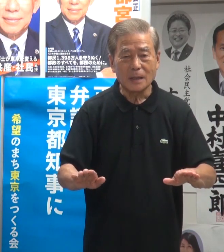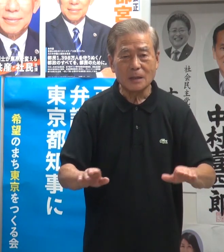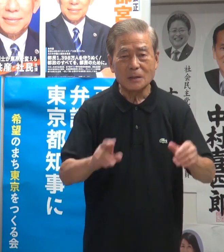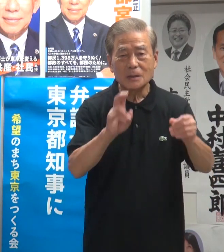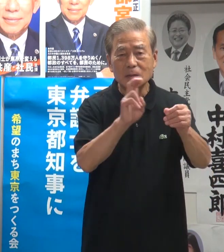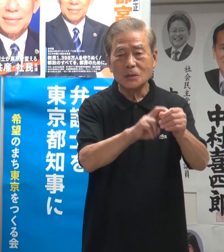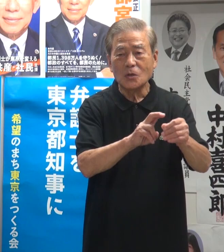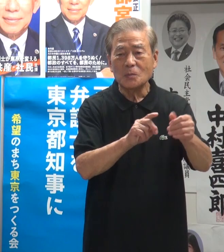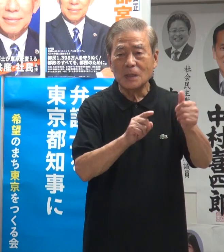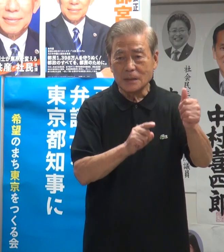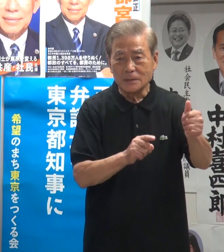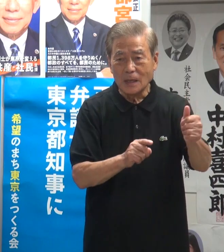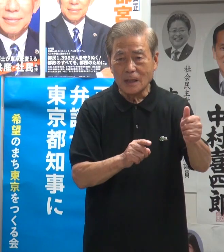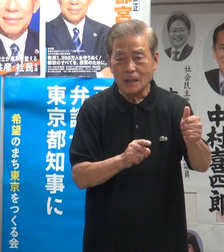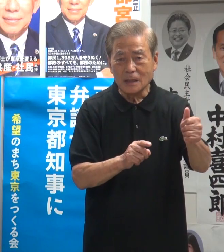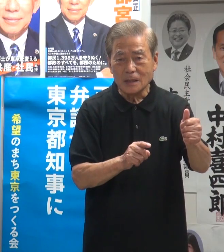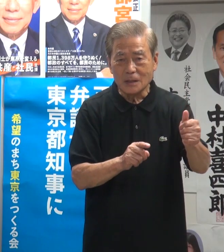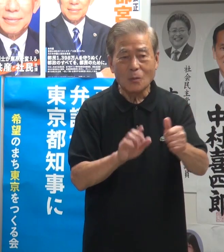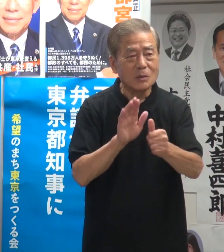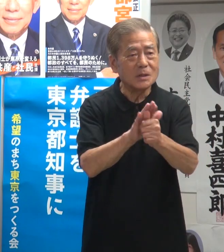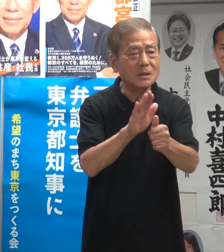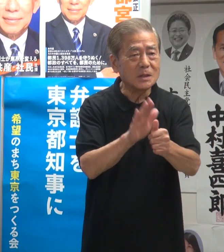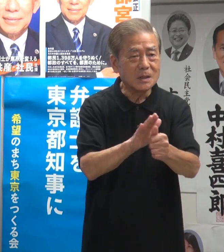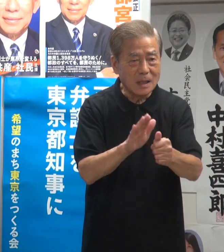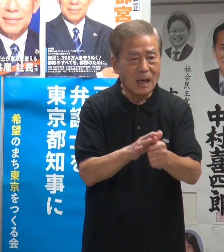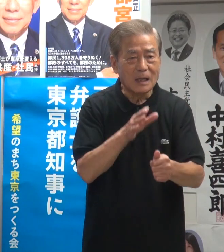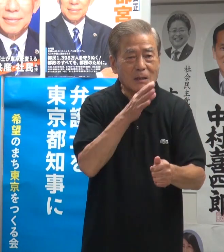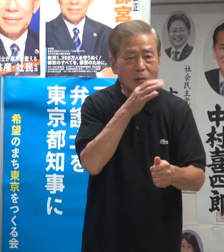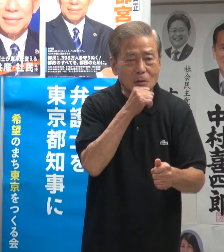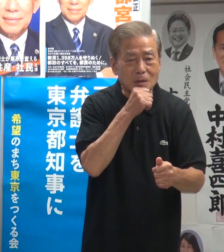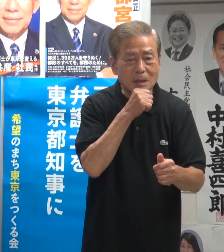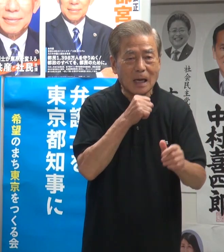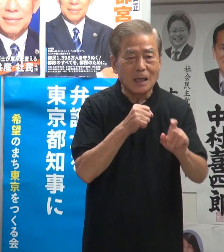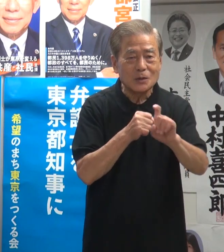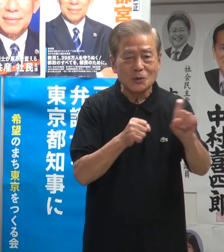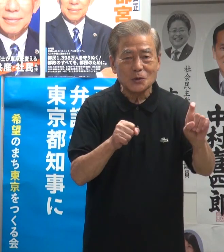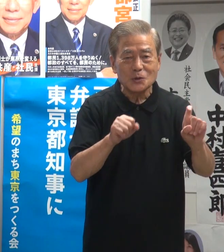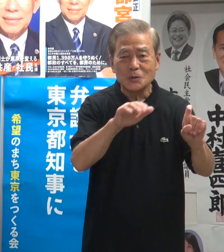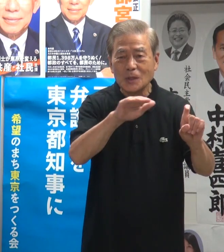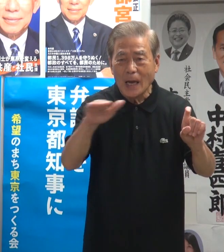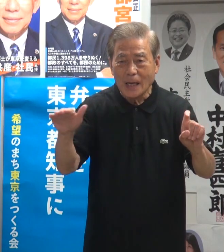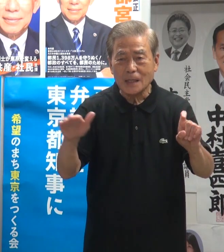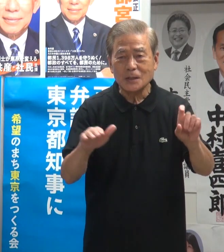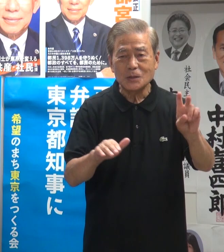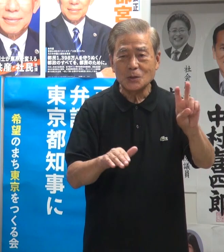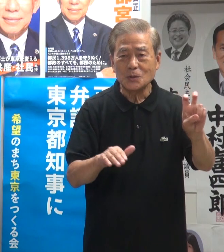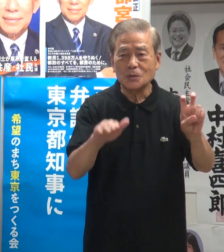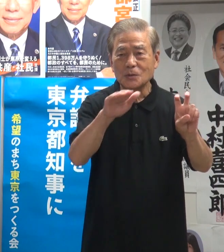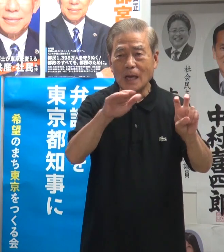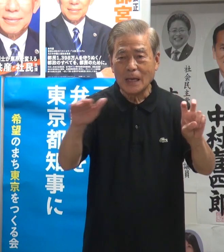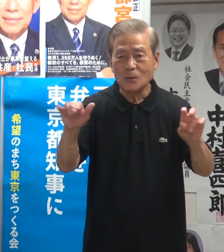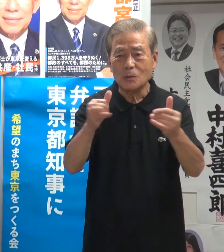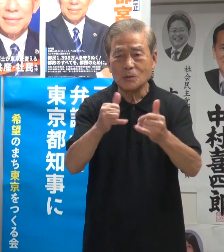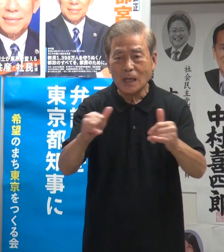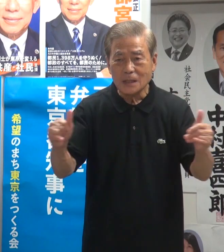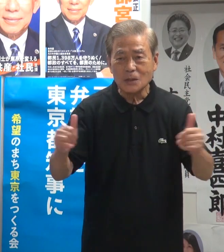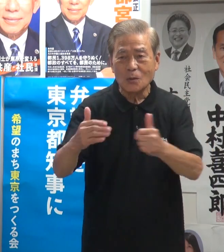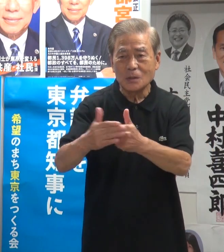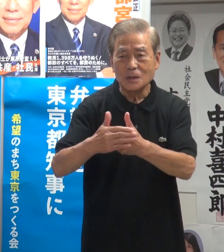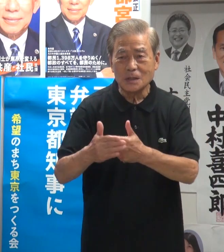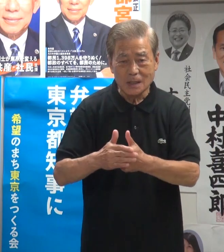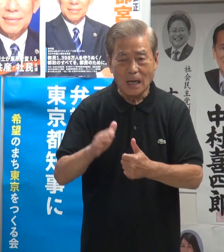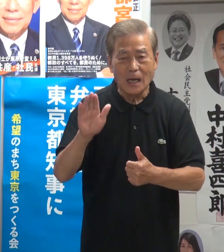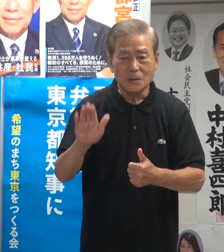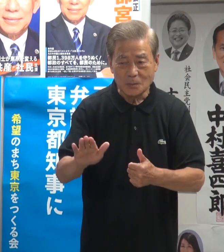さんの支持がですね、10代20代かなり人気があったというようなことが今見えてきているんですけれども、かなりこうい